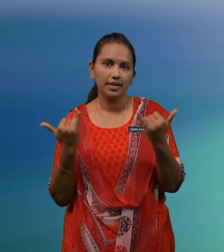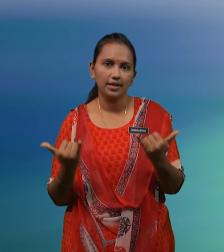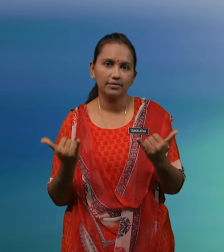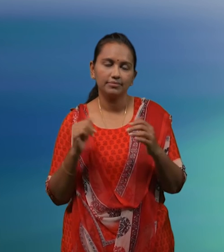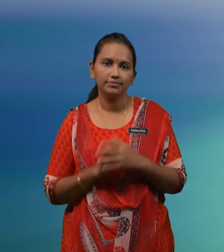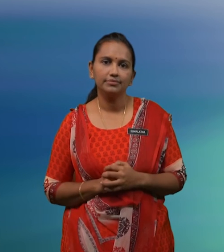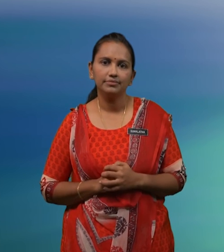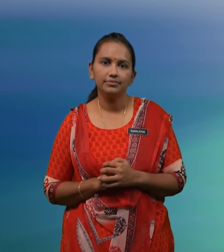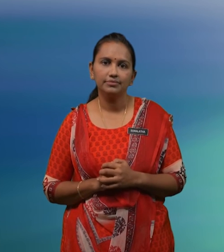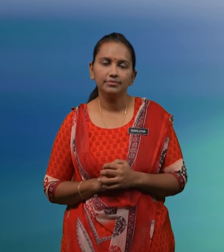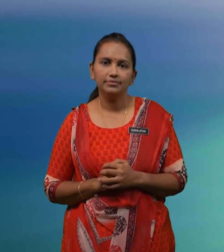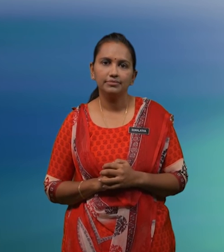sekarang.